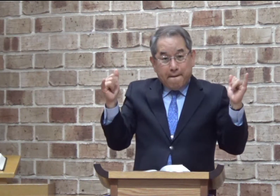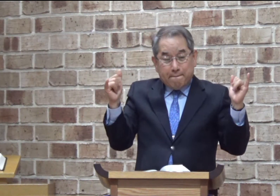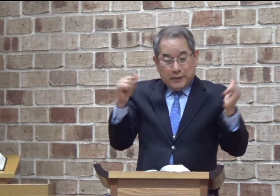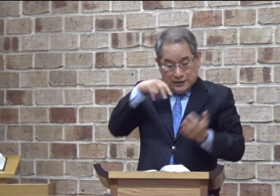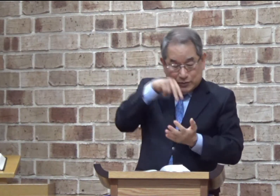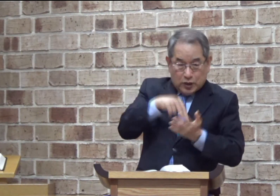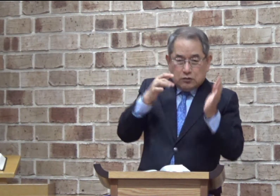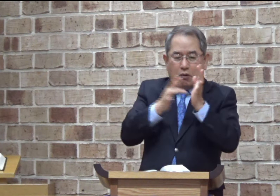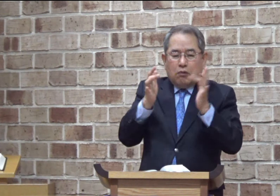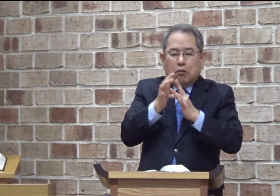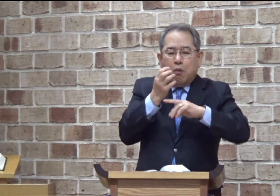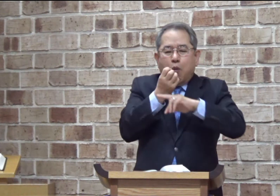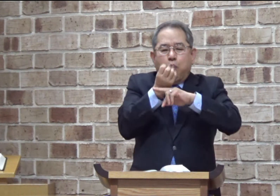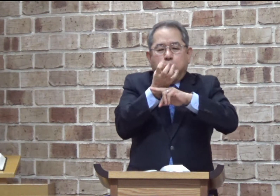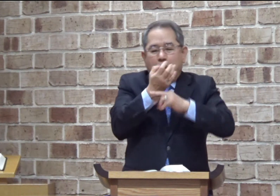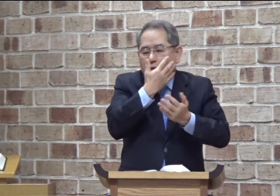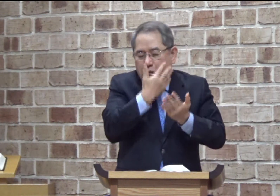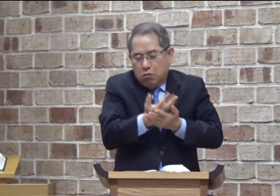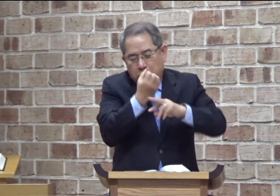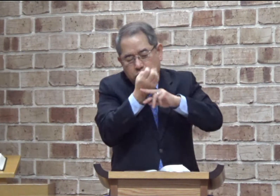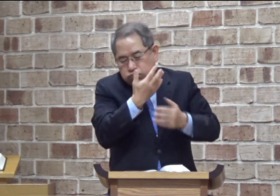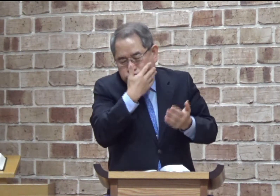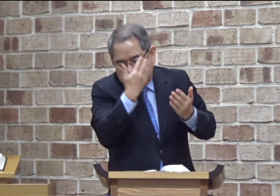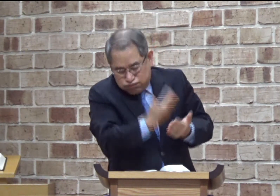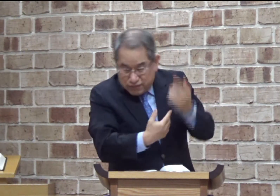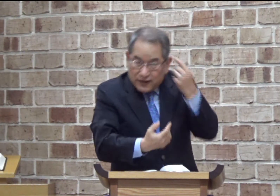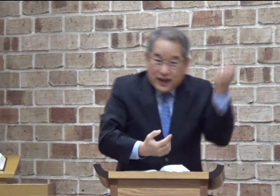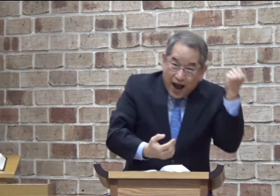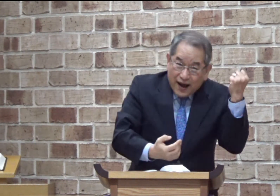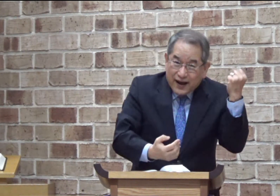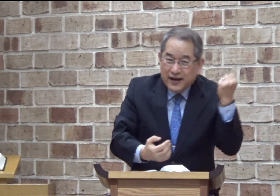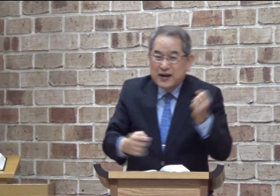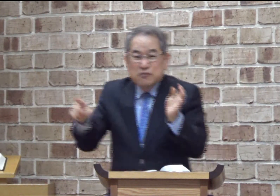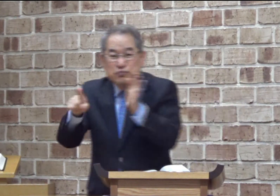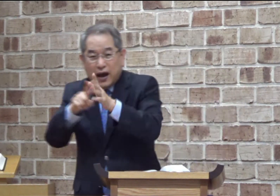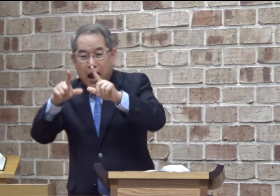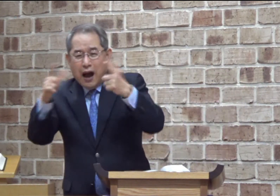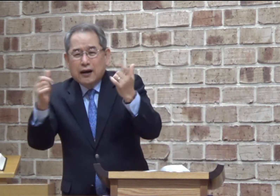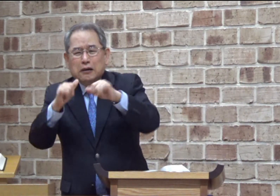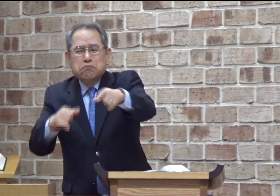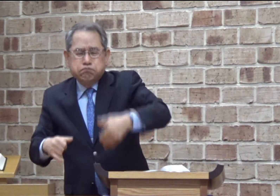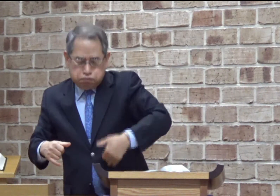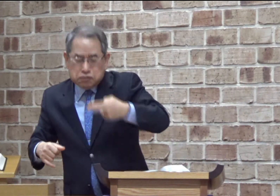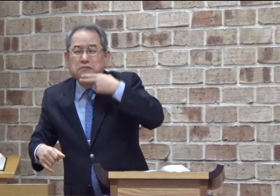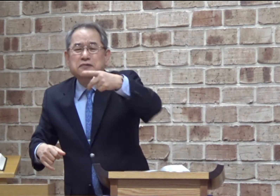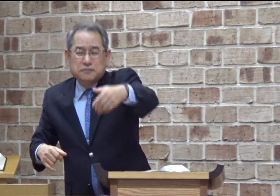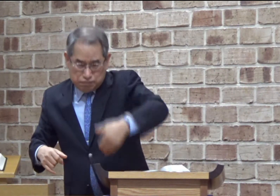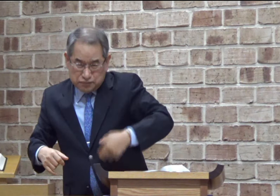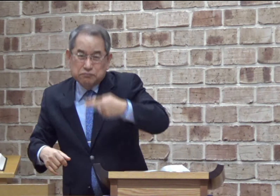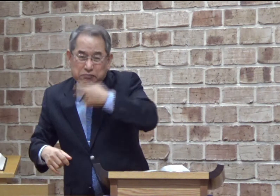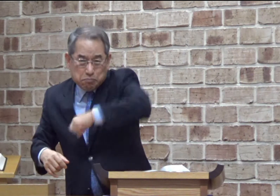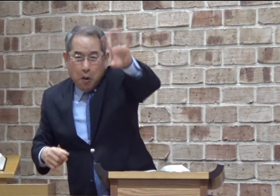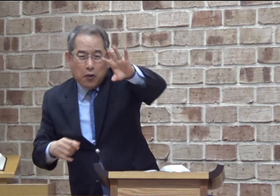중요한 것이지만 믿지 않는 사람들에게는 필요 없는 그런 돌이란 것입니다.